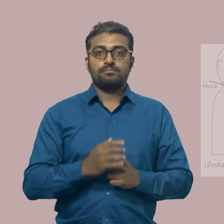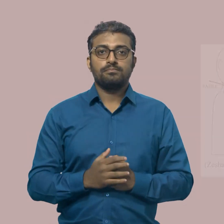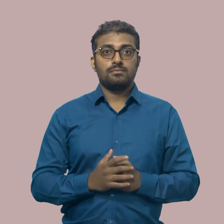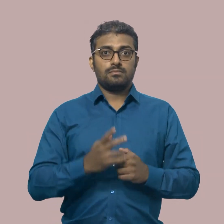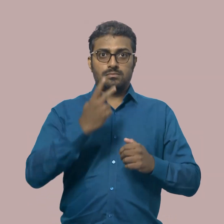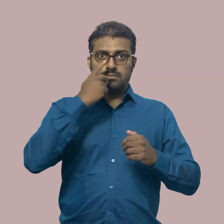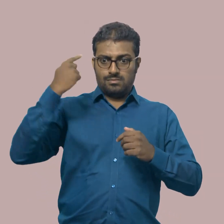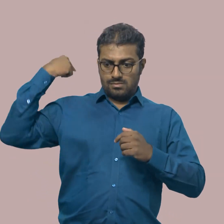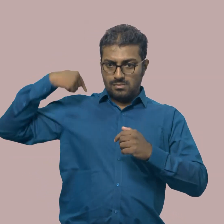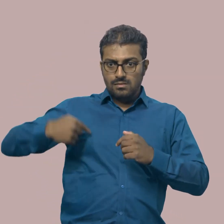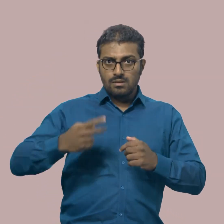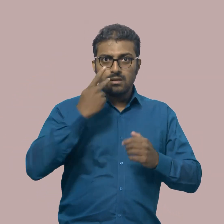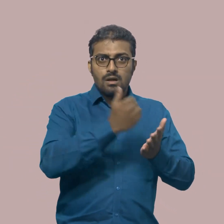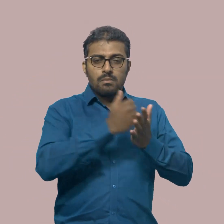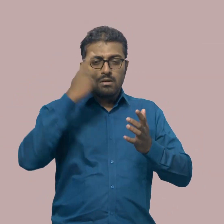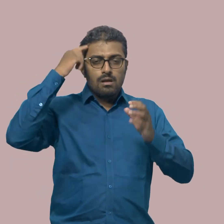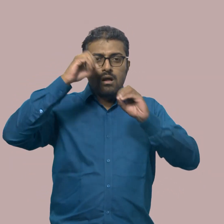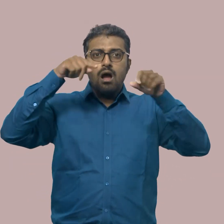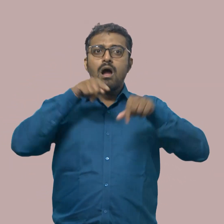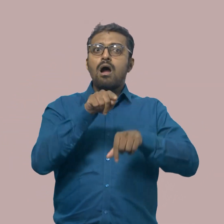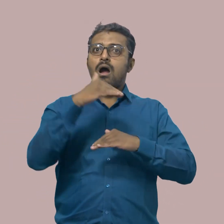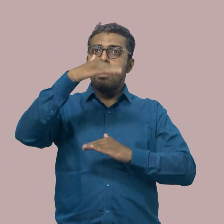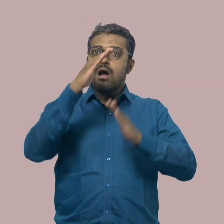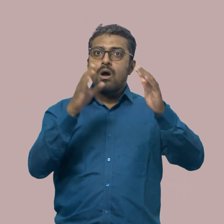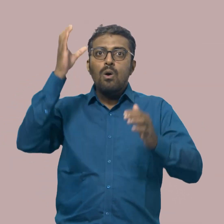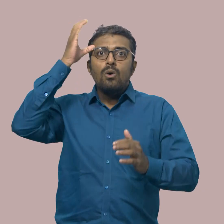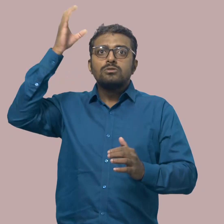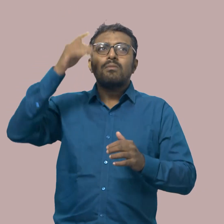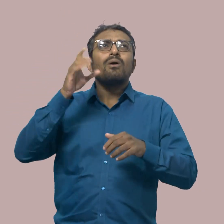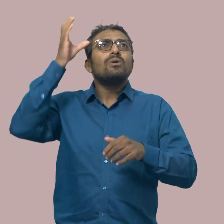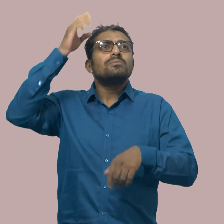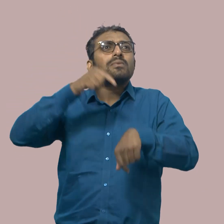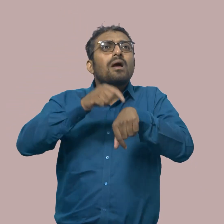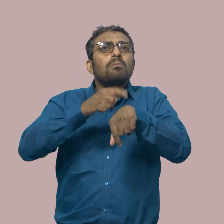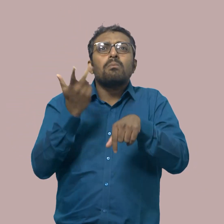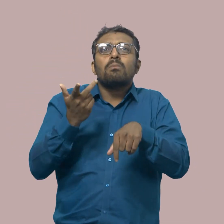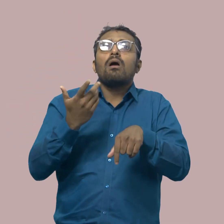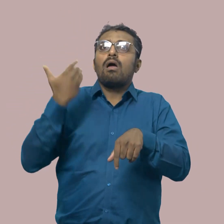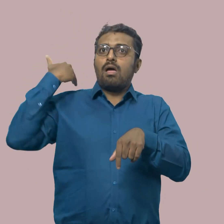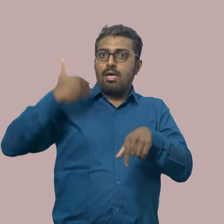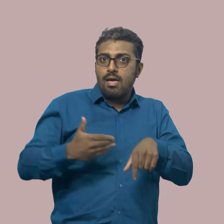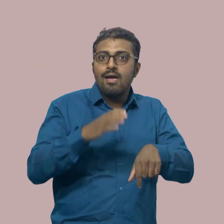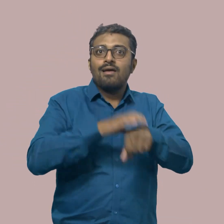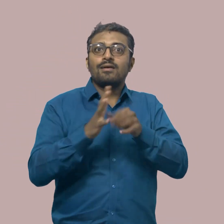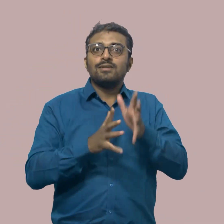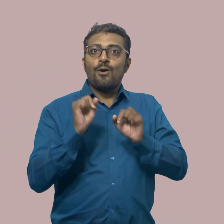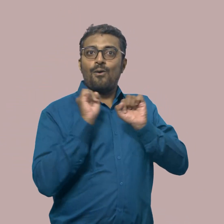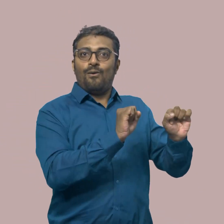2000 राइट में. द टाइमलाइन हेल्प्स इन easily expressing time concept, so sign